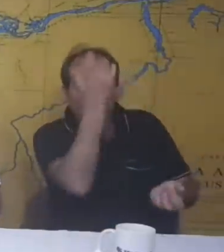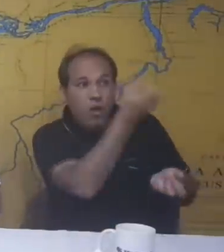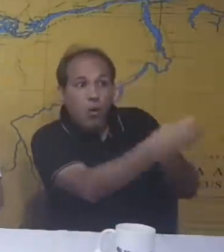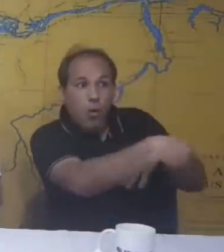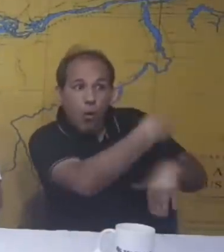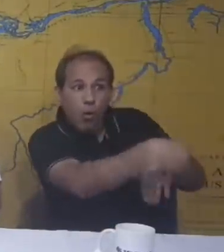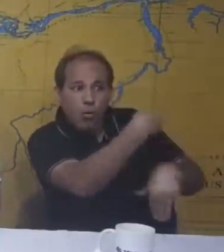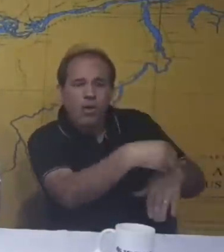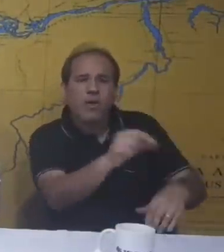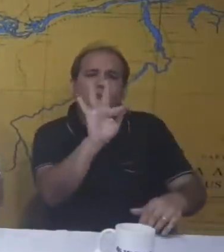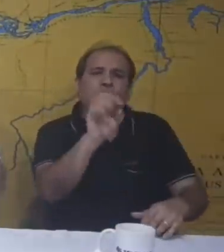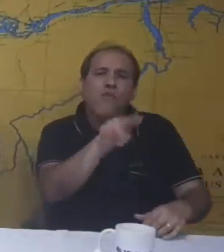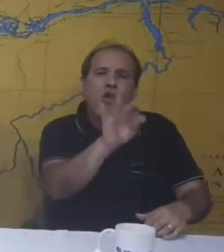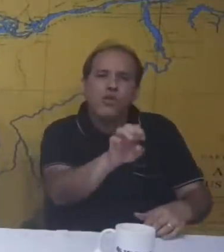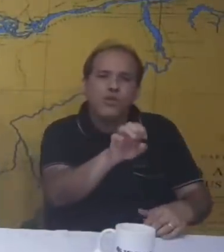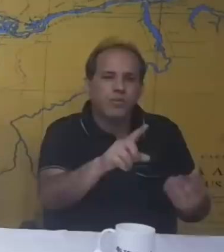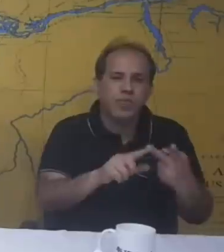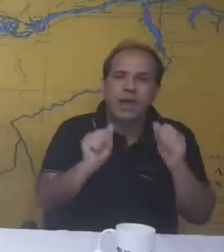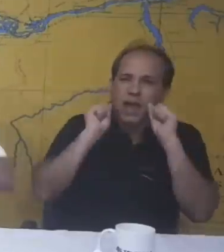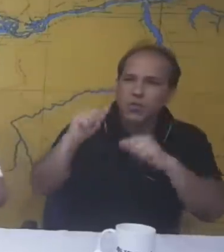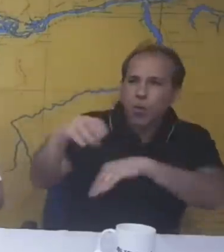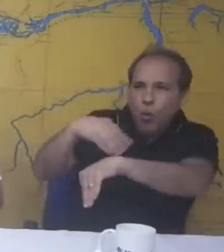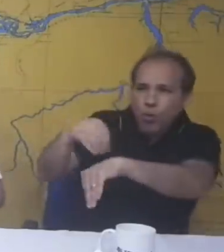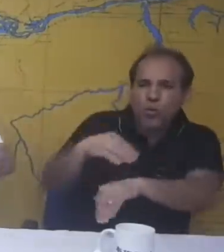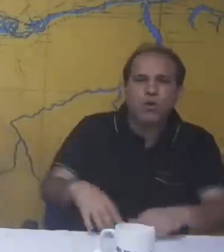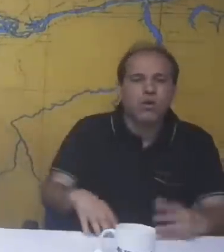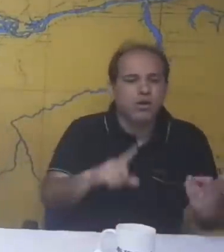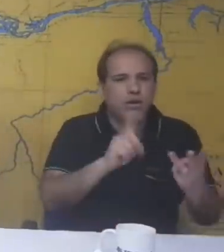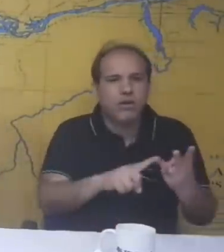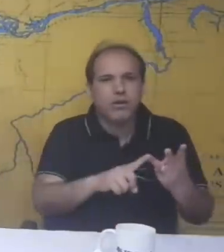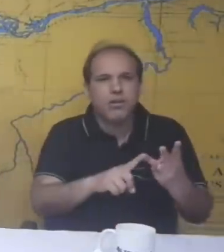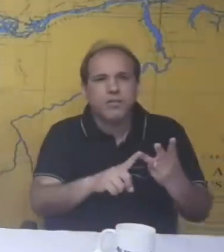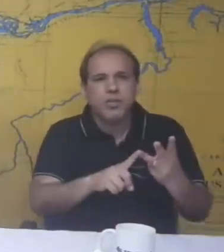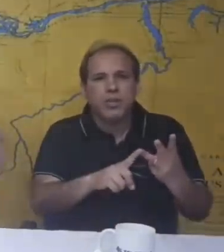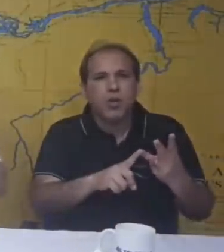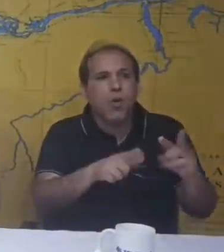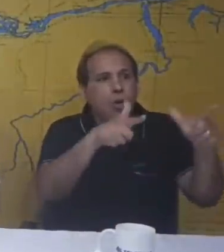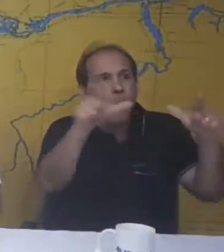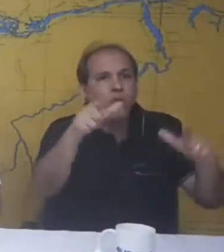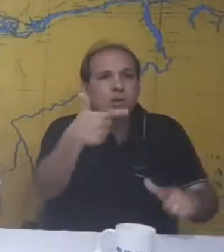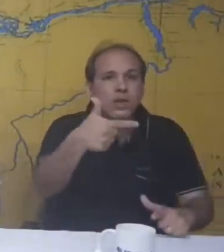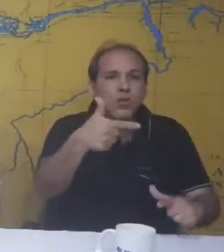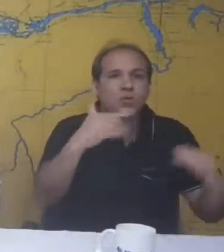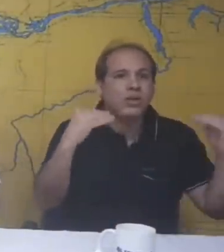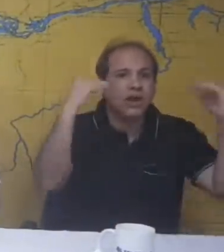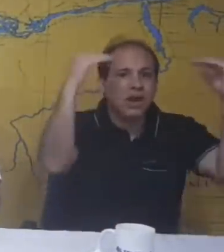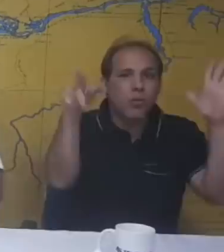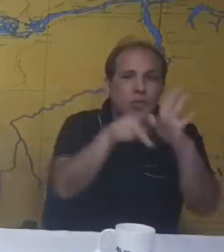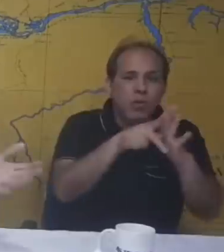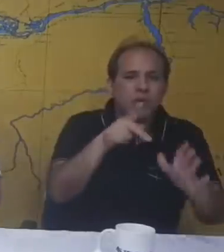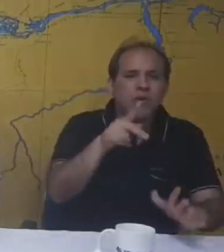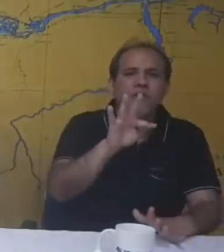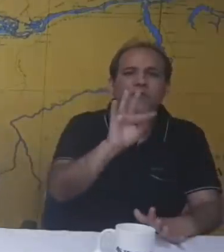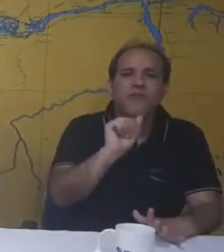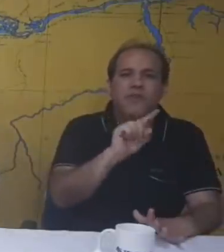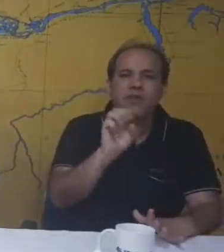da presidência, é o tempo todo assim. Segundo assessor, segundo fontes, segundo escalão da fazenda, é o